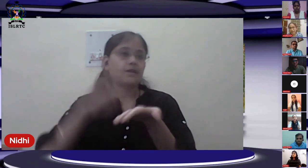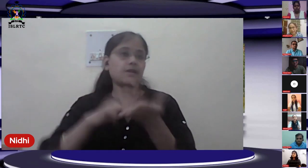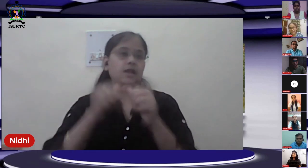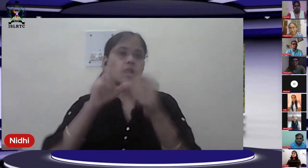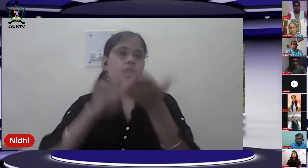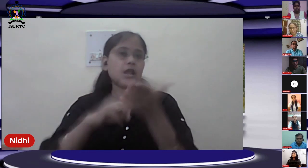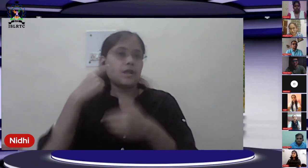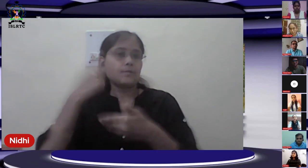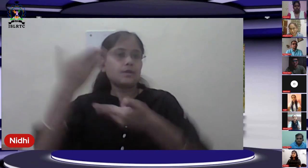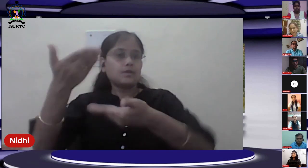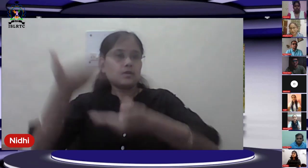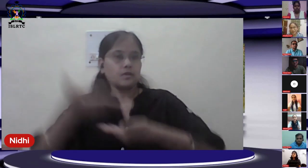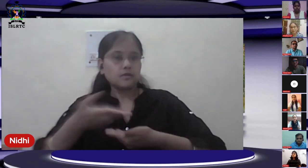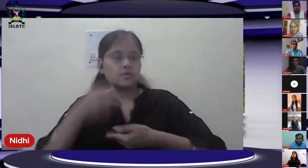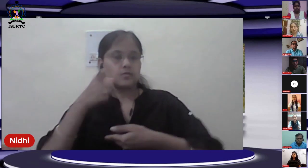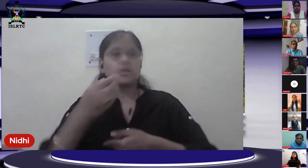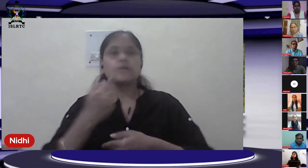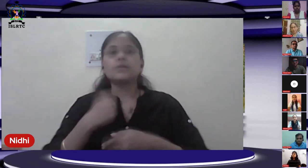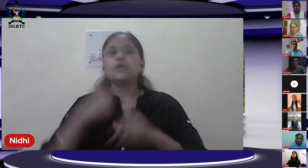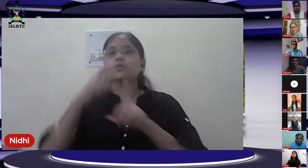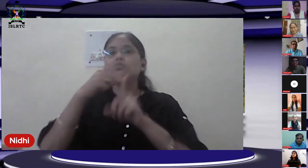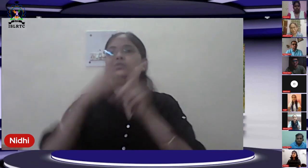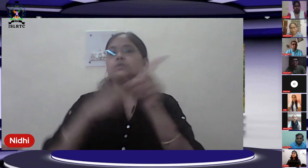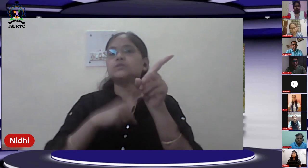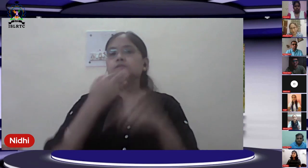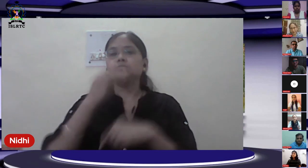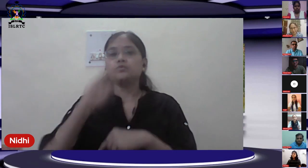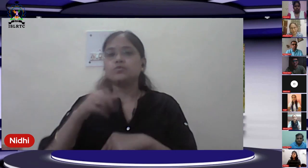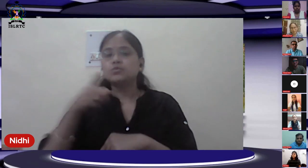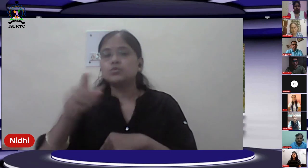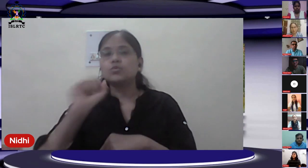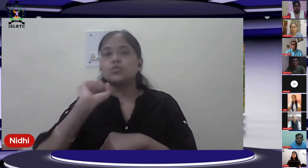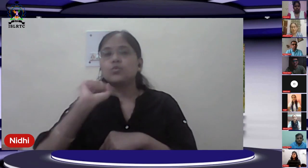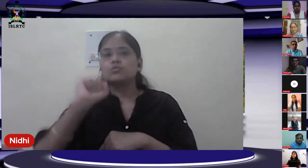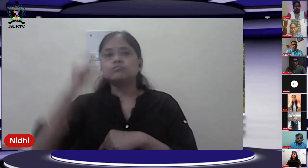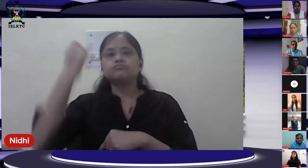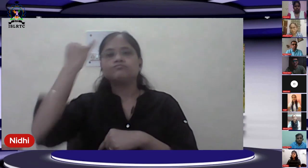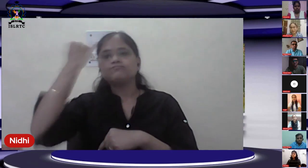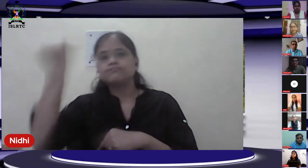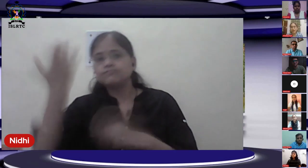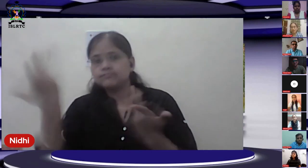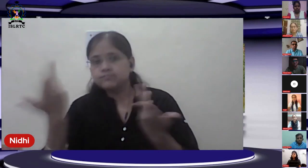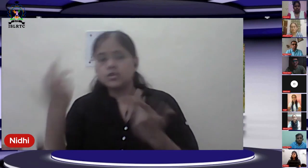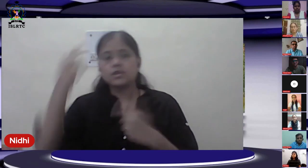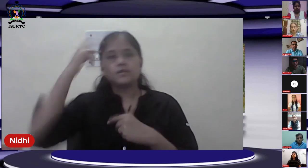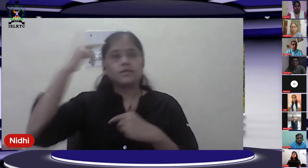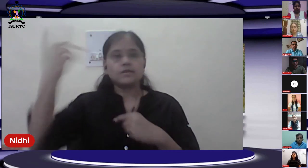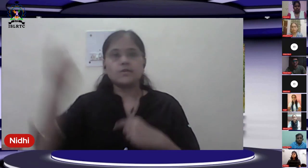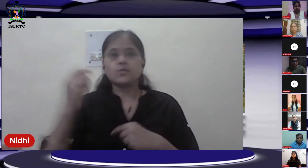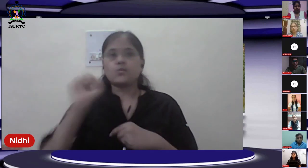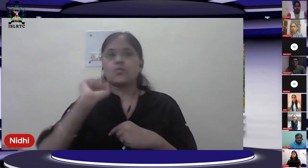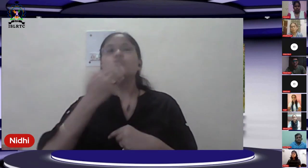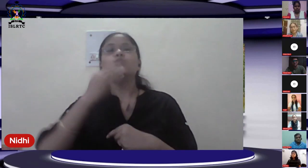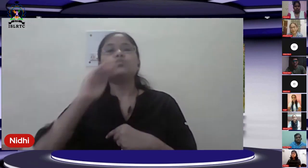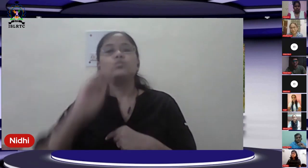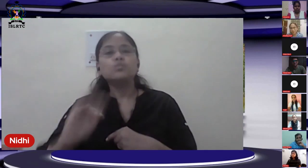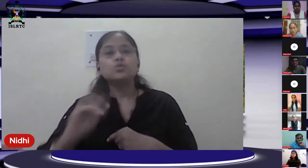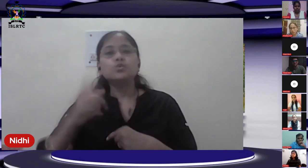आपके क्या विचार हैं योगा को लेके, इंटरनेशनल योगा डे पे हम एज अ स्टूडेंट आप और यूथ लोगों पे कैसे इसको